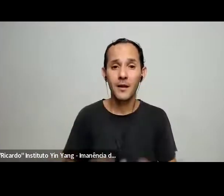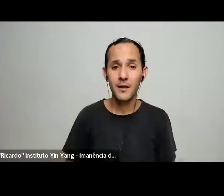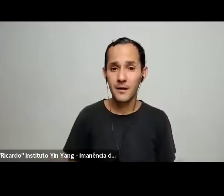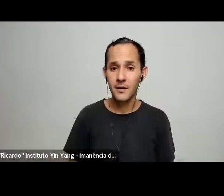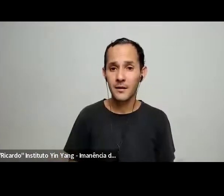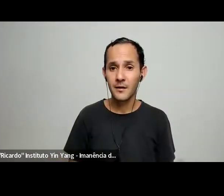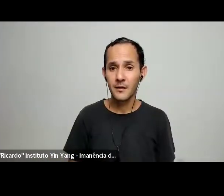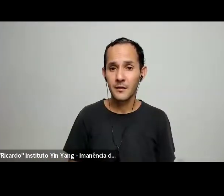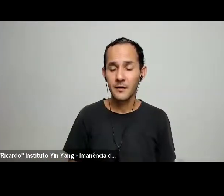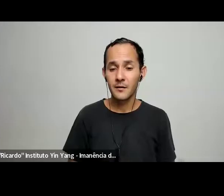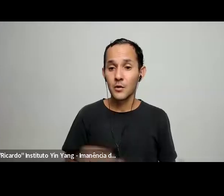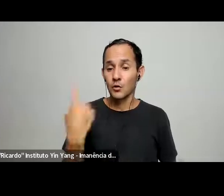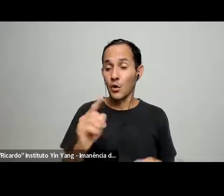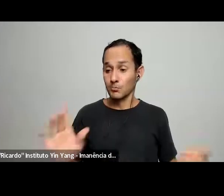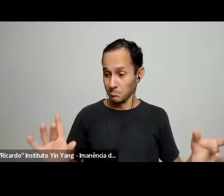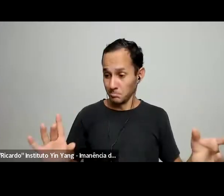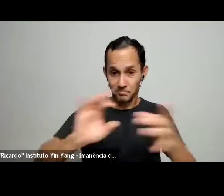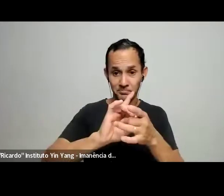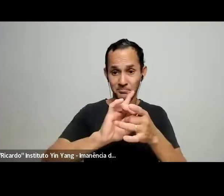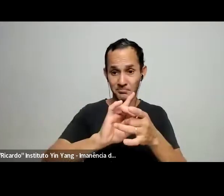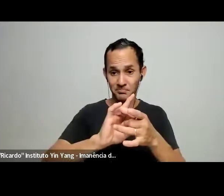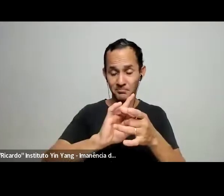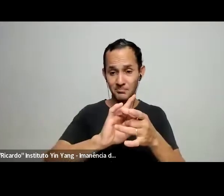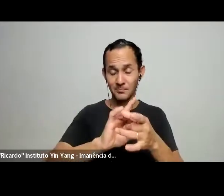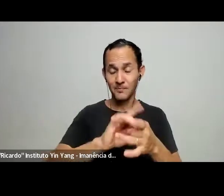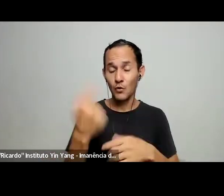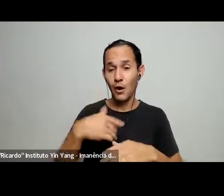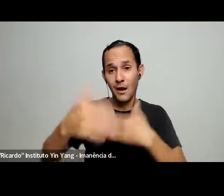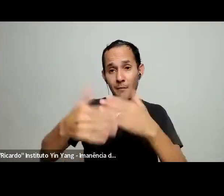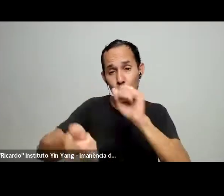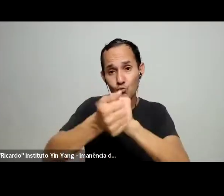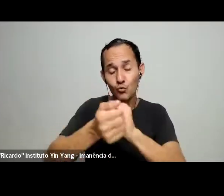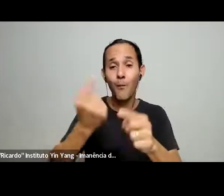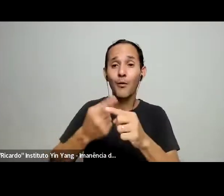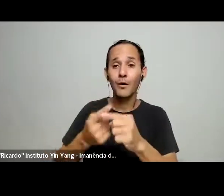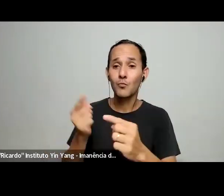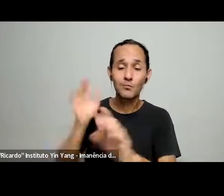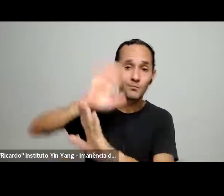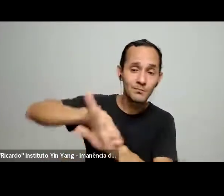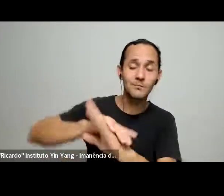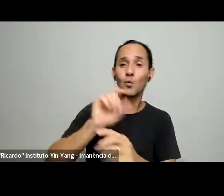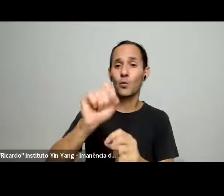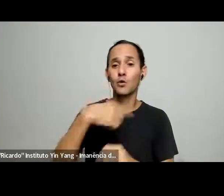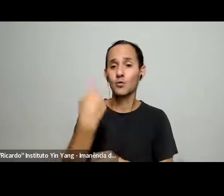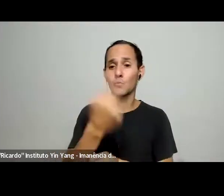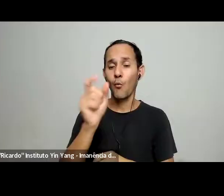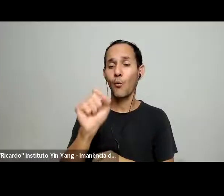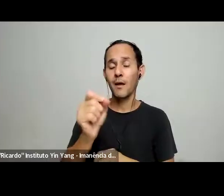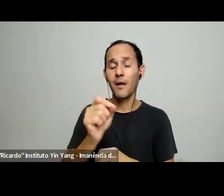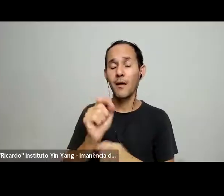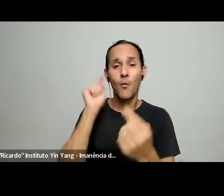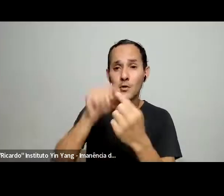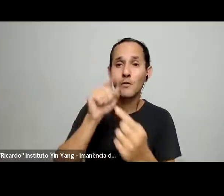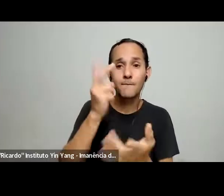de, de união, né? De caminhar juntos, porque no fundo todo mundo, nós todos estamos buscando a mesma